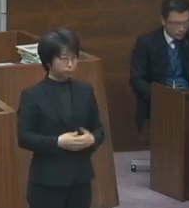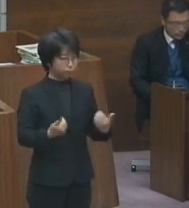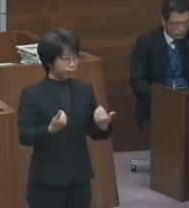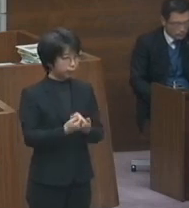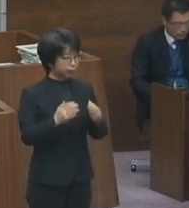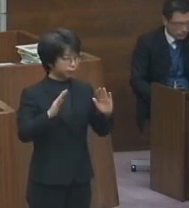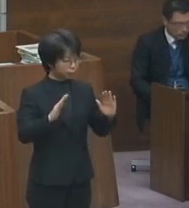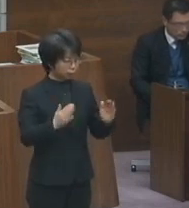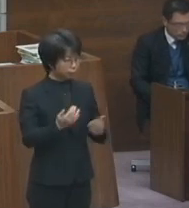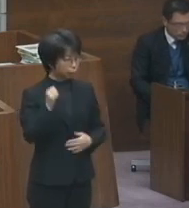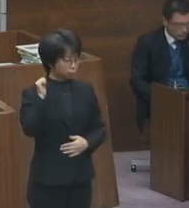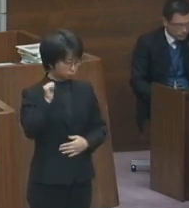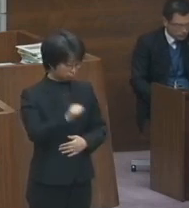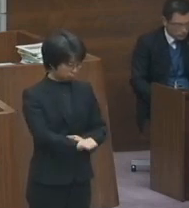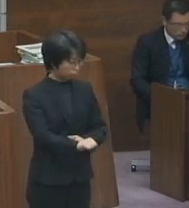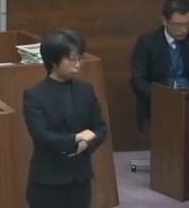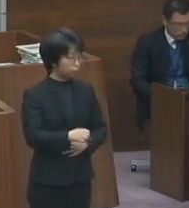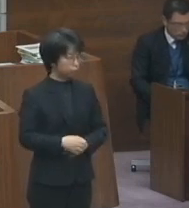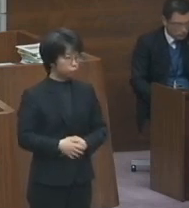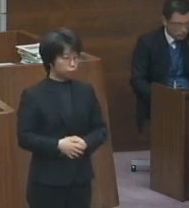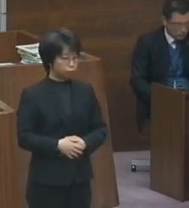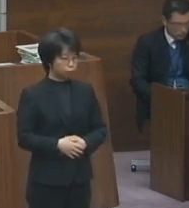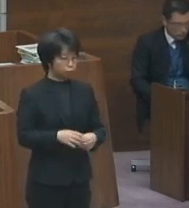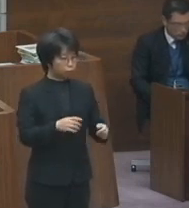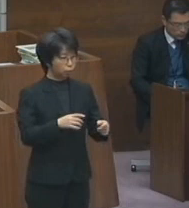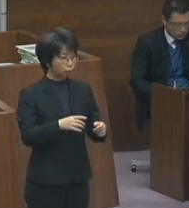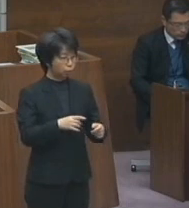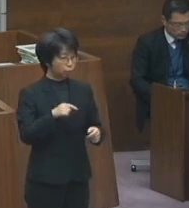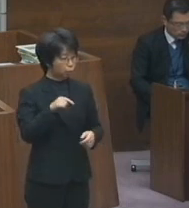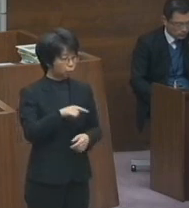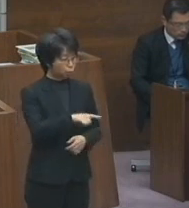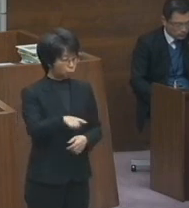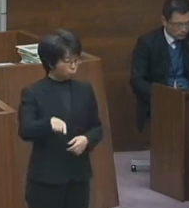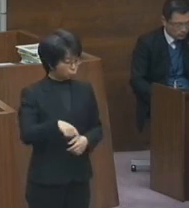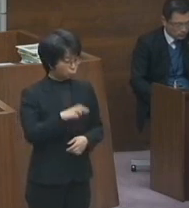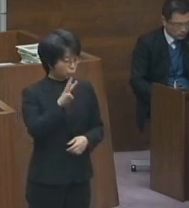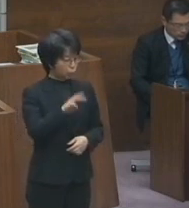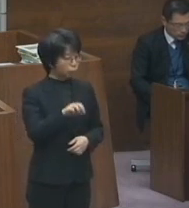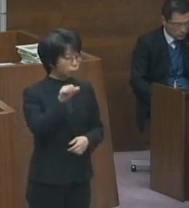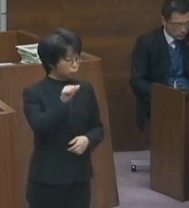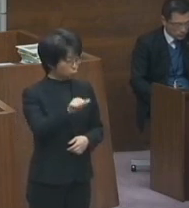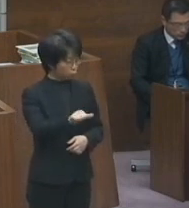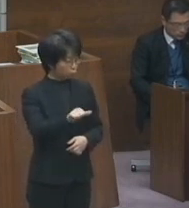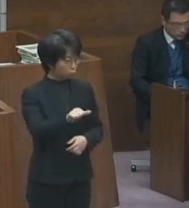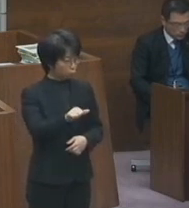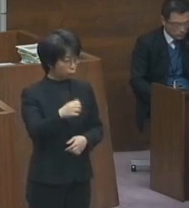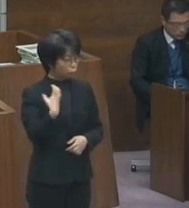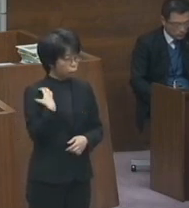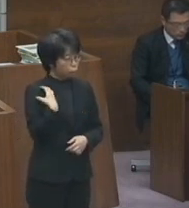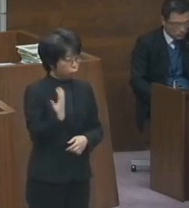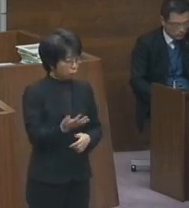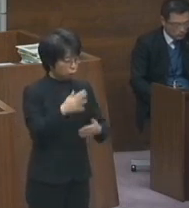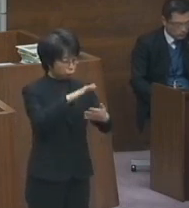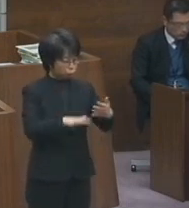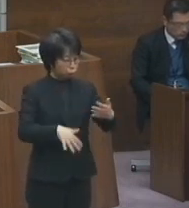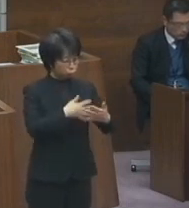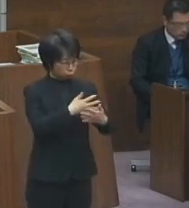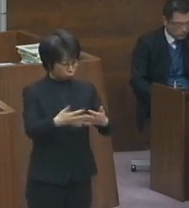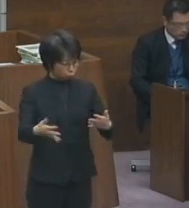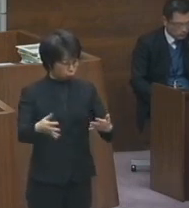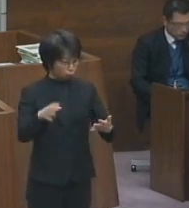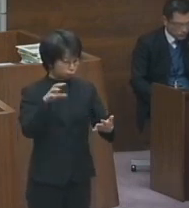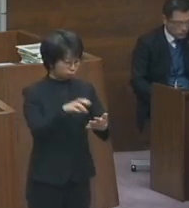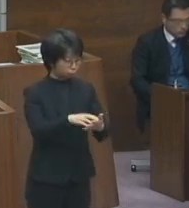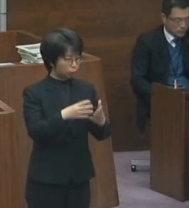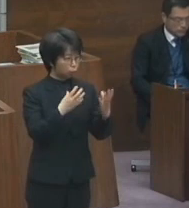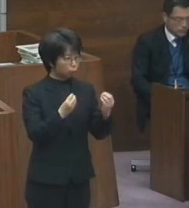ご異議なしと認めます。よってこれら議案35件は付託区分表記載のとおり、それ